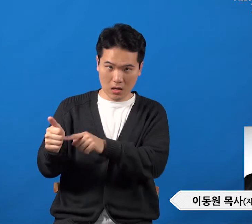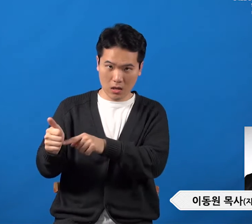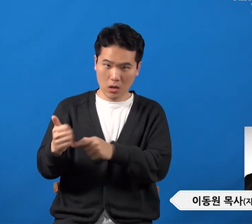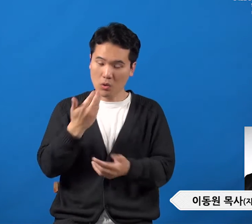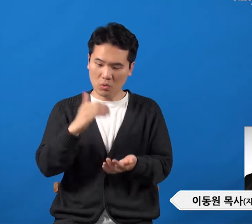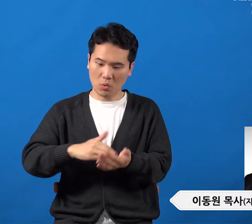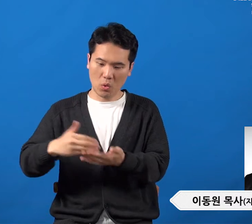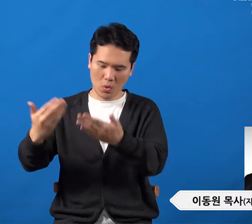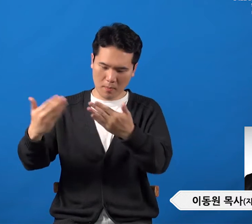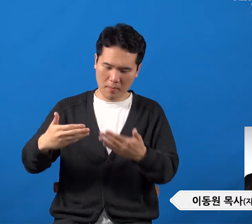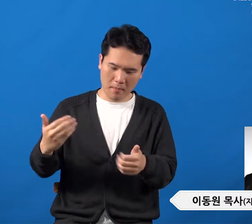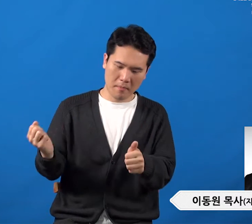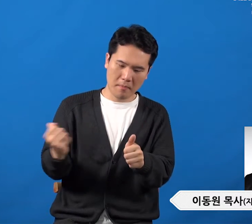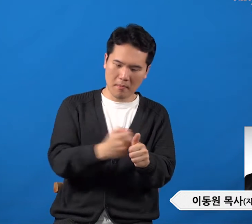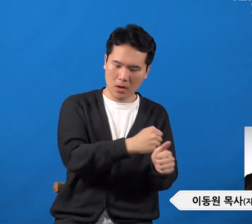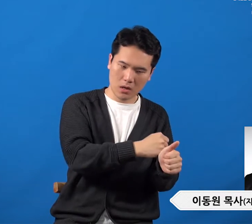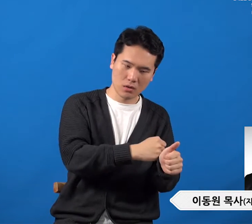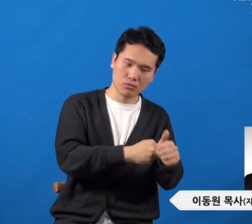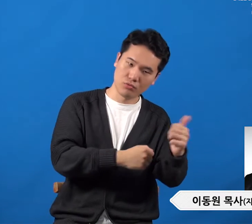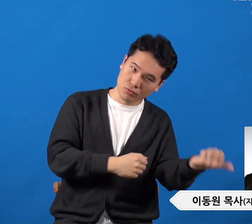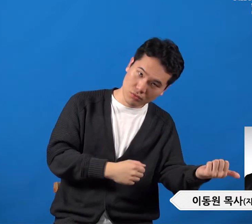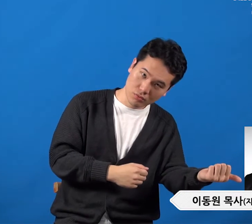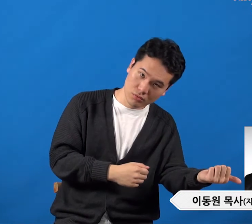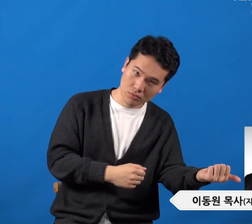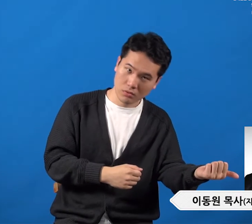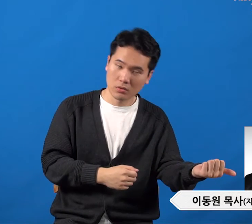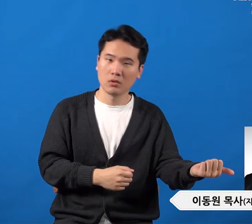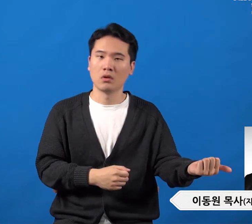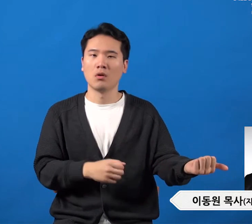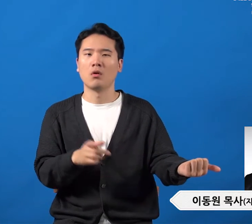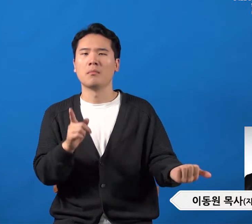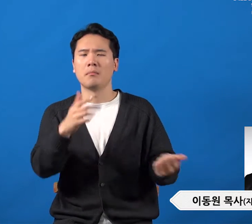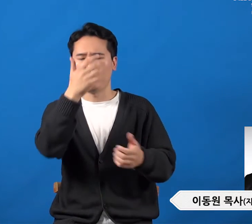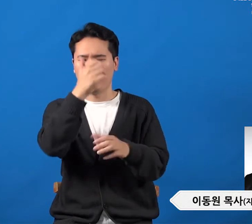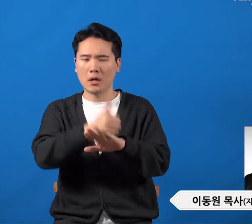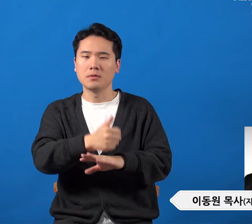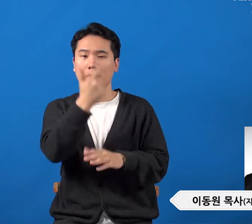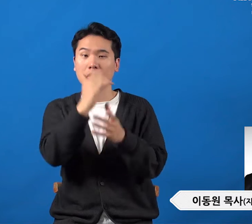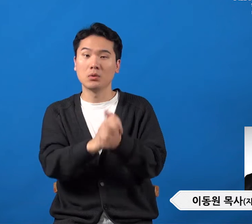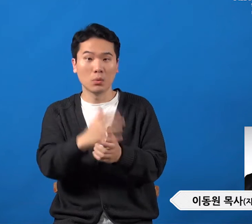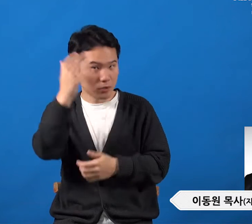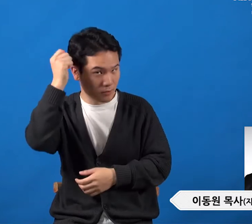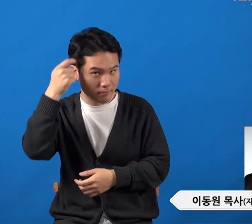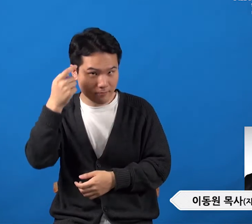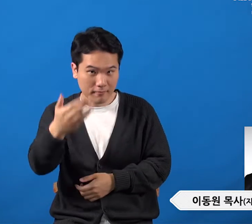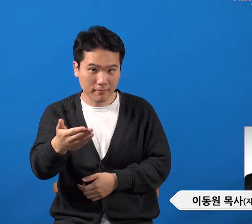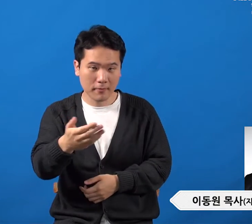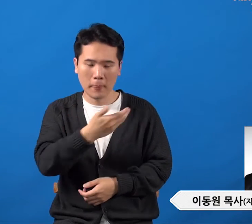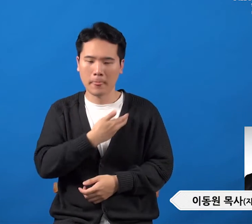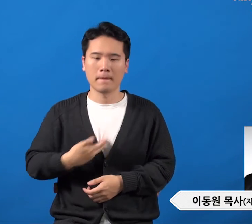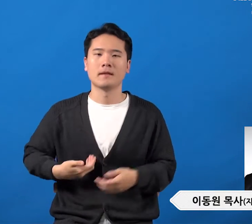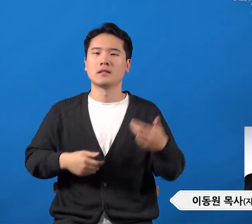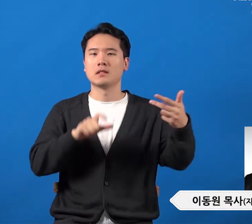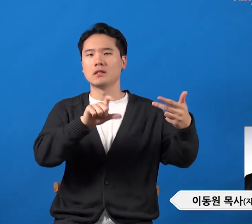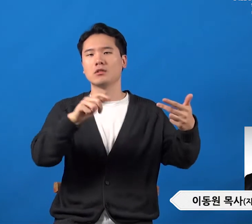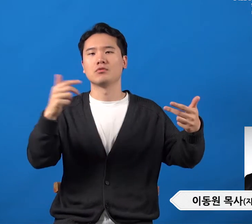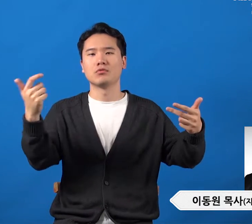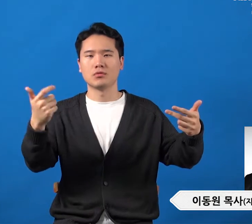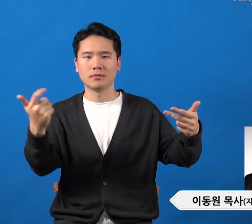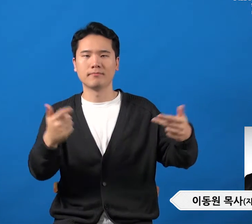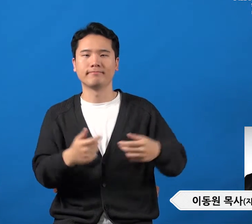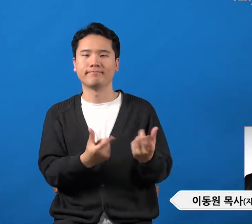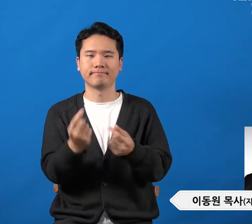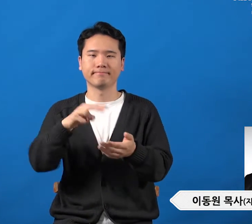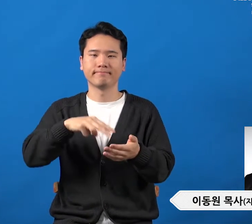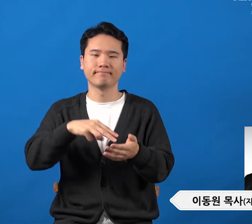돌에 맞아 죽으면서 그가 드린 마지막 기도 기억하시나요? 사도행전 7장 60절입니다. 같이